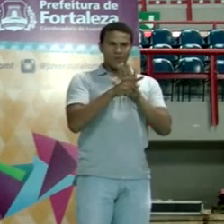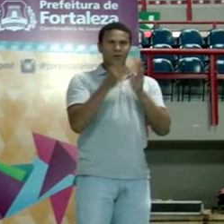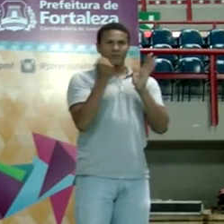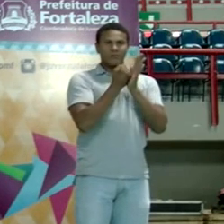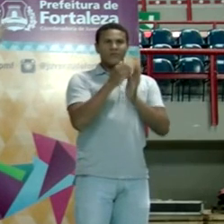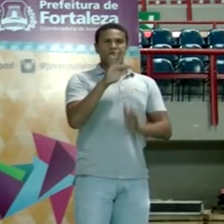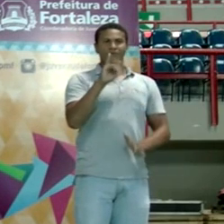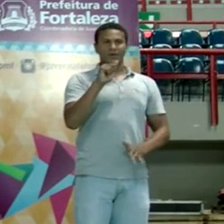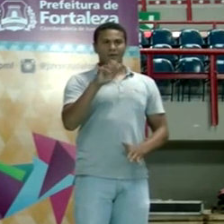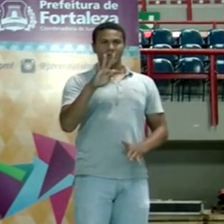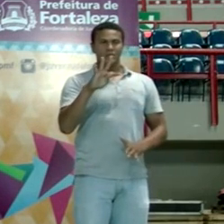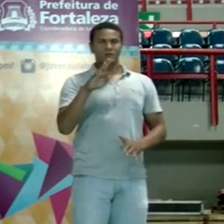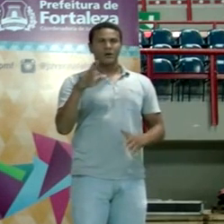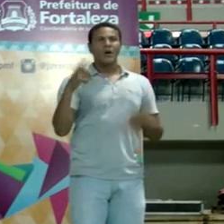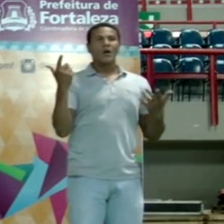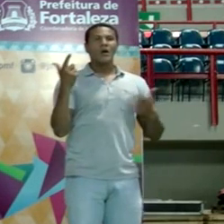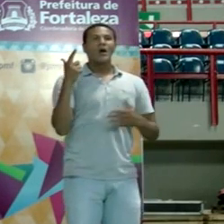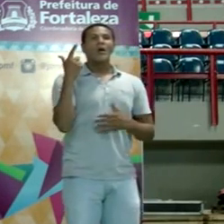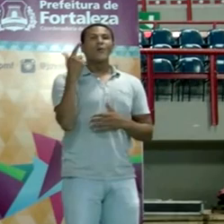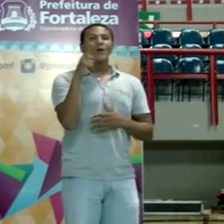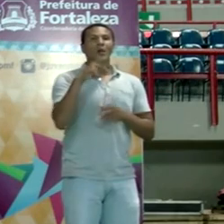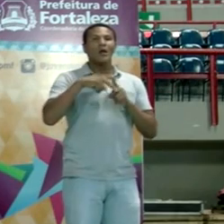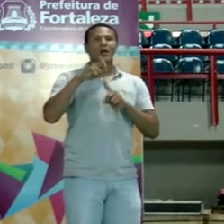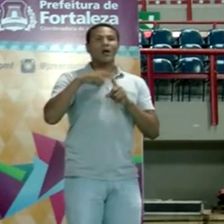ser dia de Guaraná. O Guaraná é o quê?